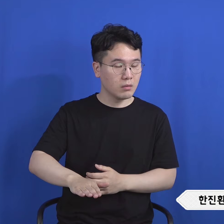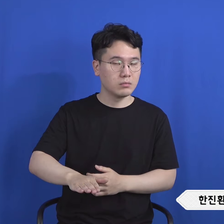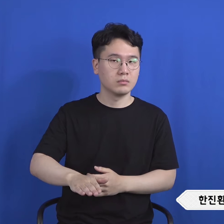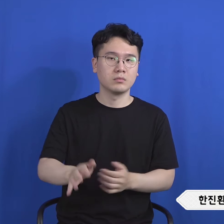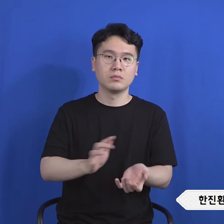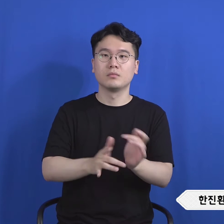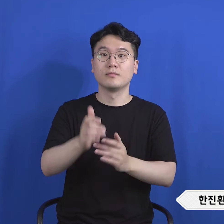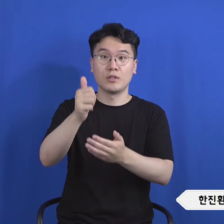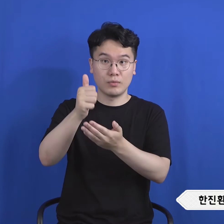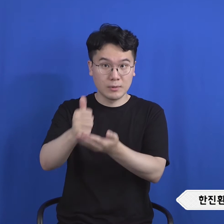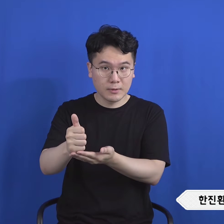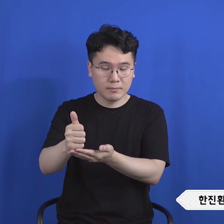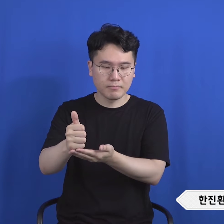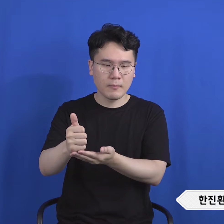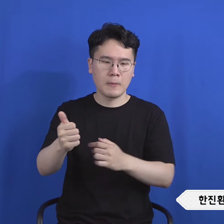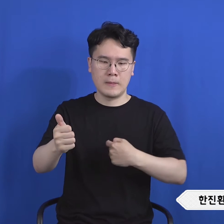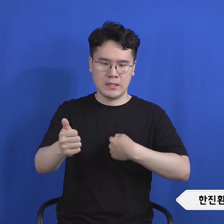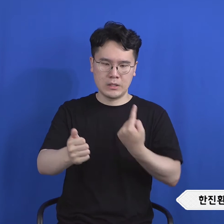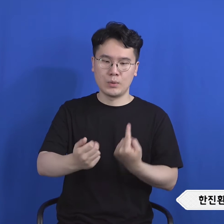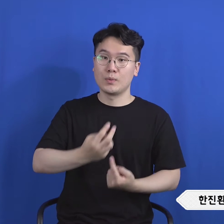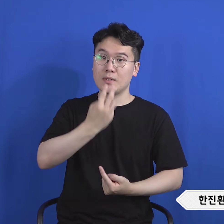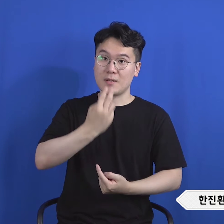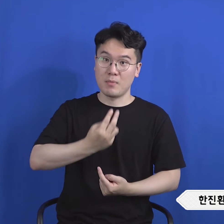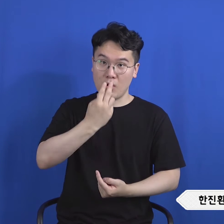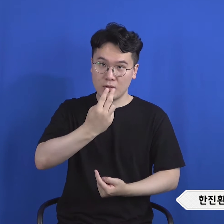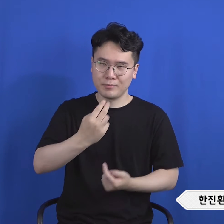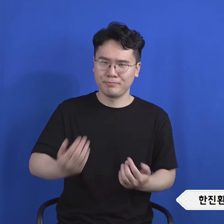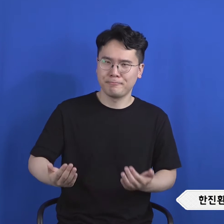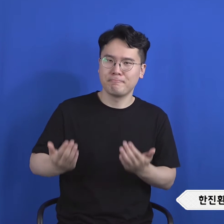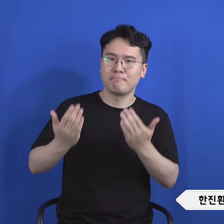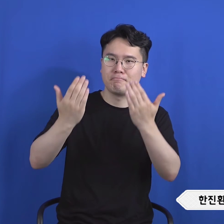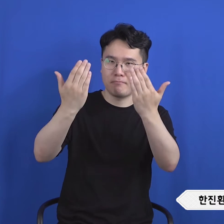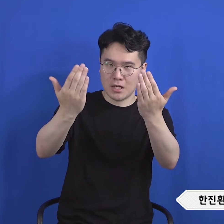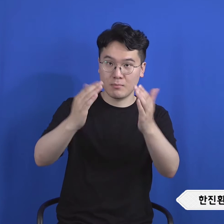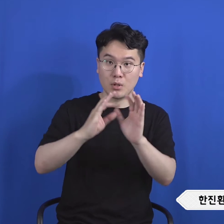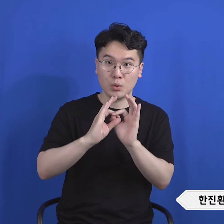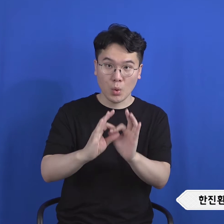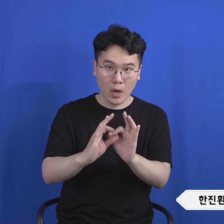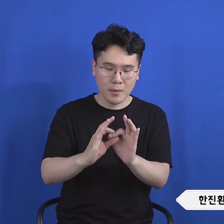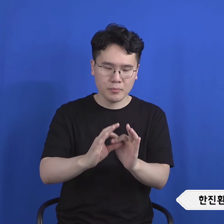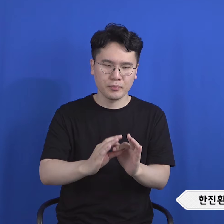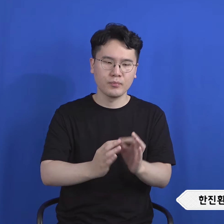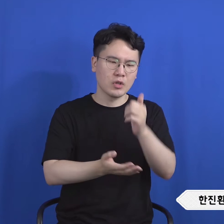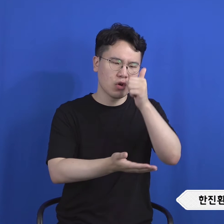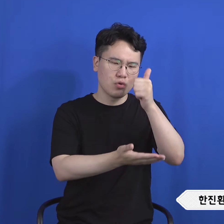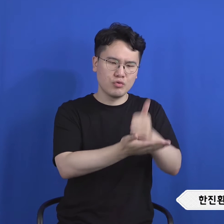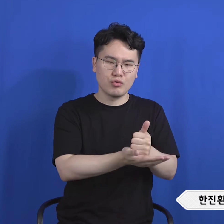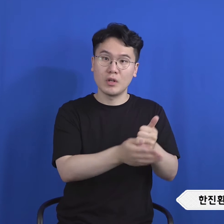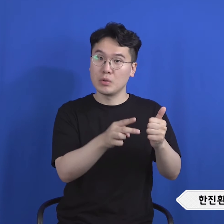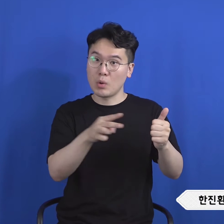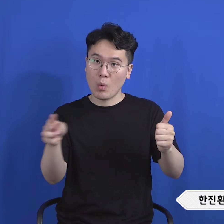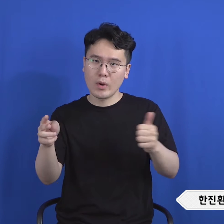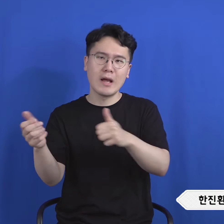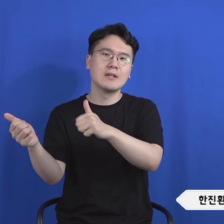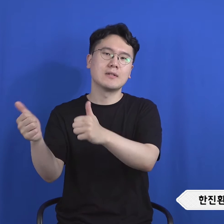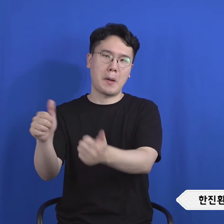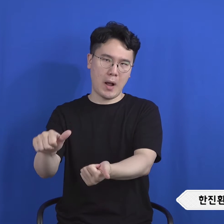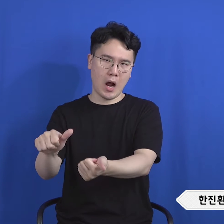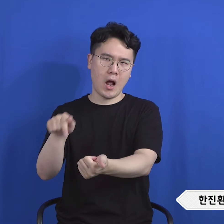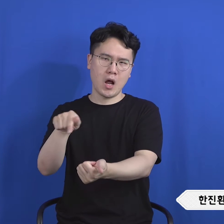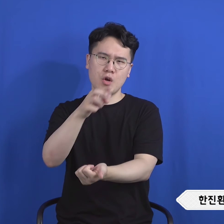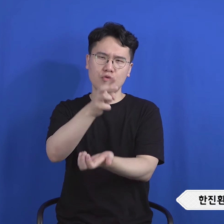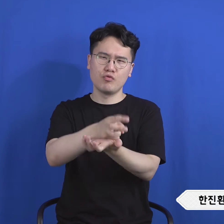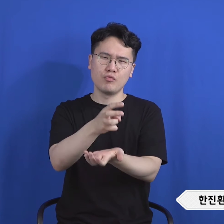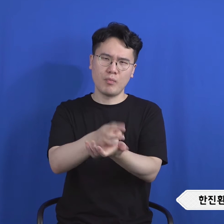예수님은 자신의 생명을 바치심으로 그 죄의 값은 사망이라고 하는 율법의